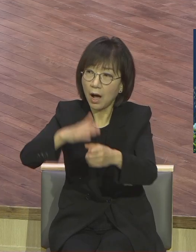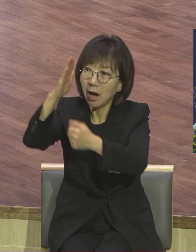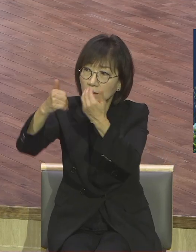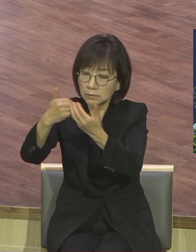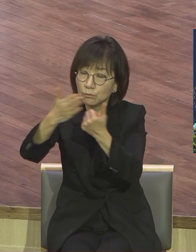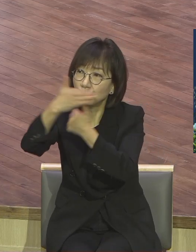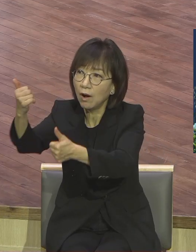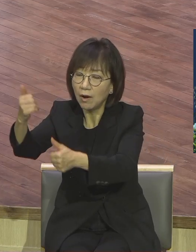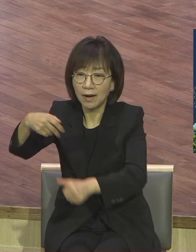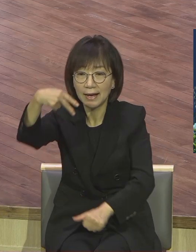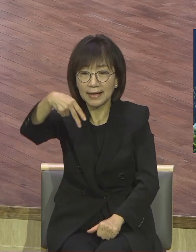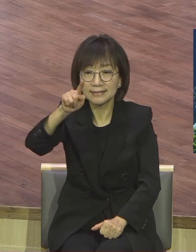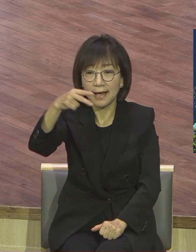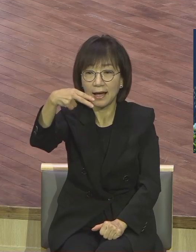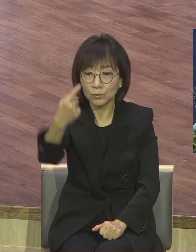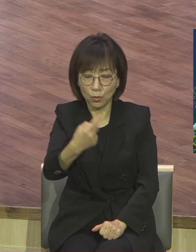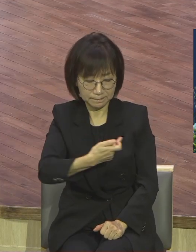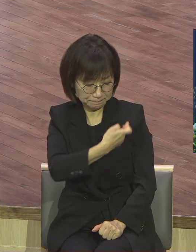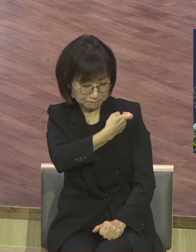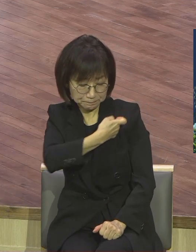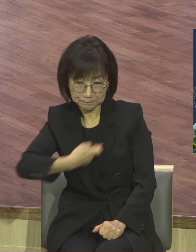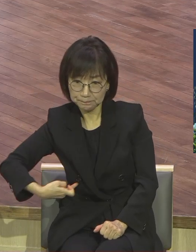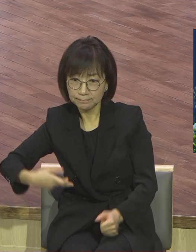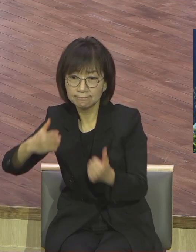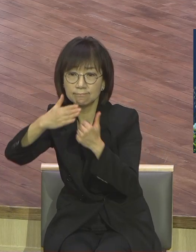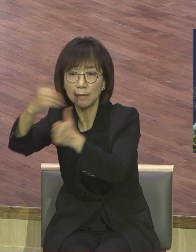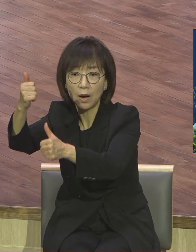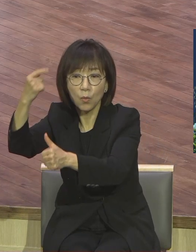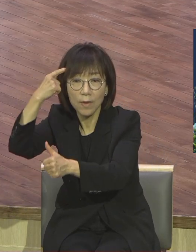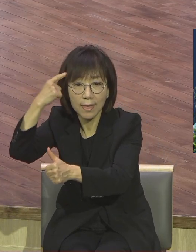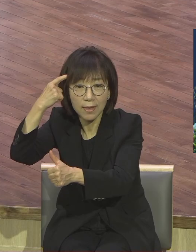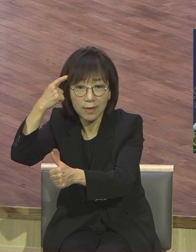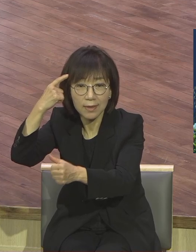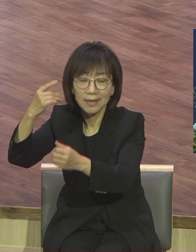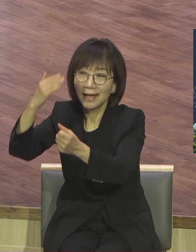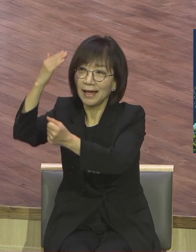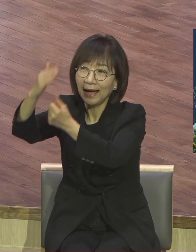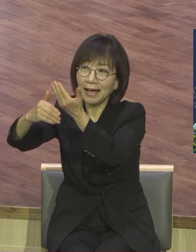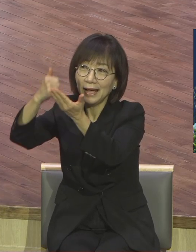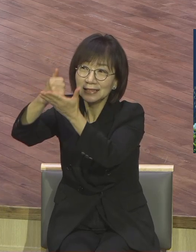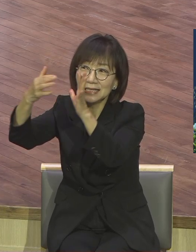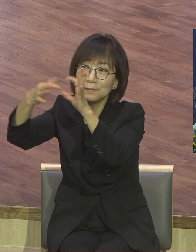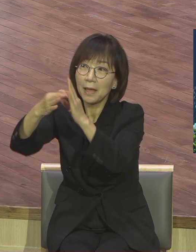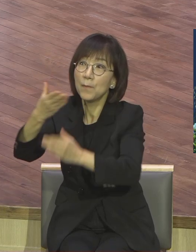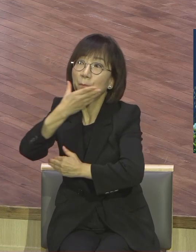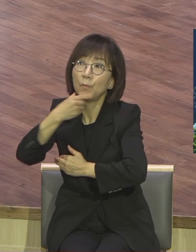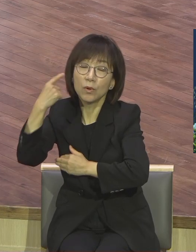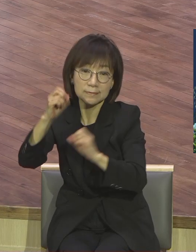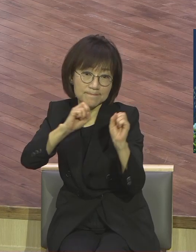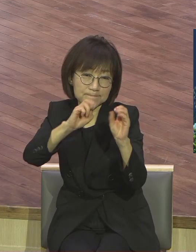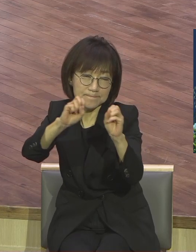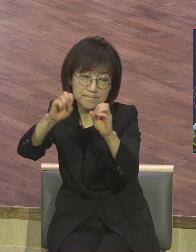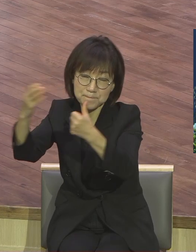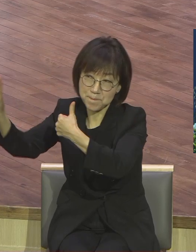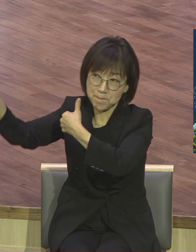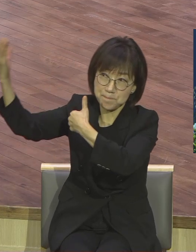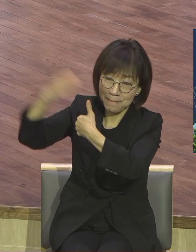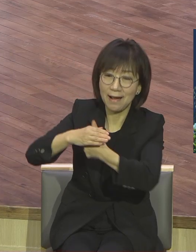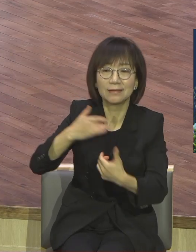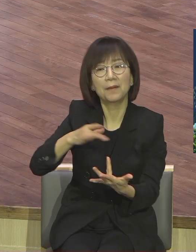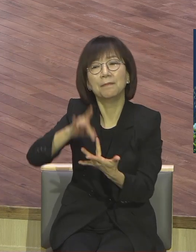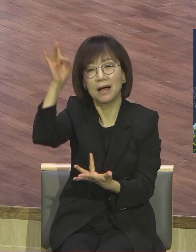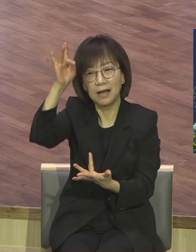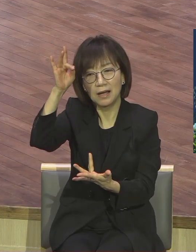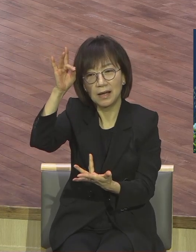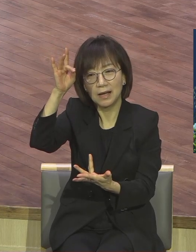부르심을 받았고 특별히 하나님의 복음을 위하여 특정함을 입은 자라고 강조하고